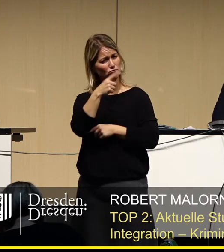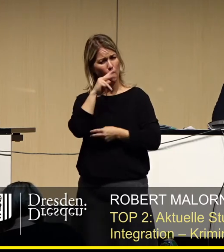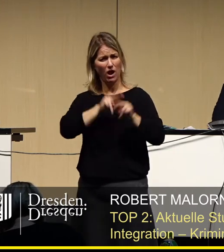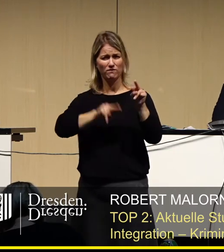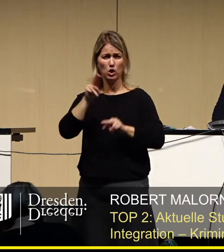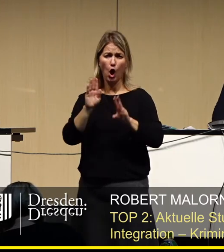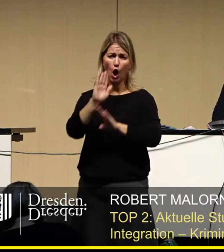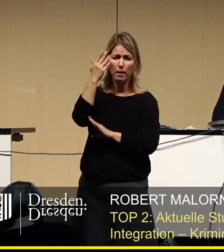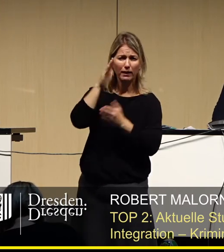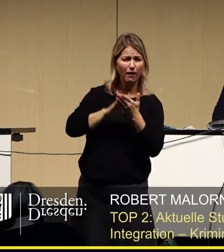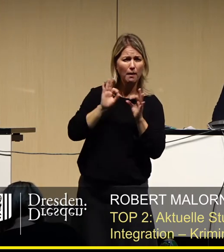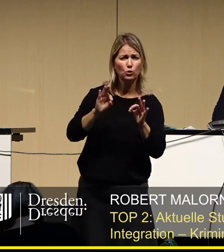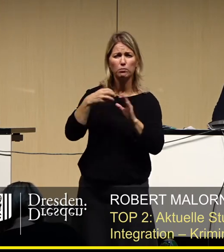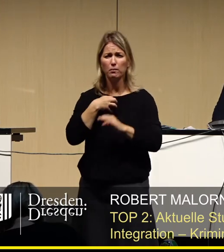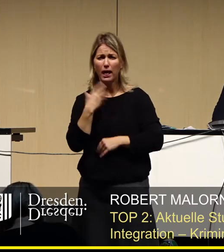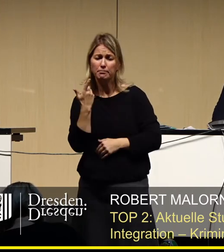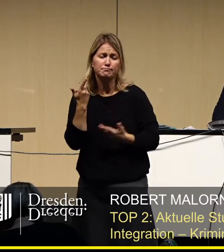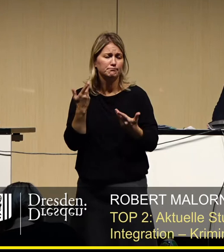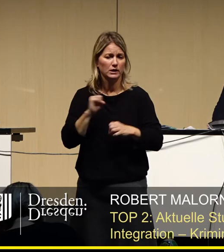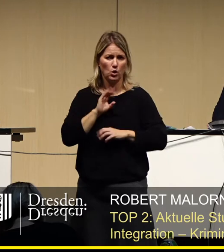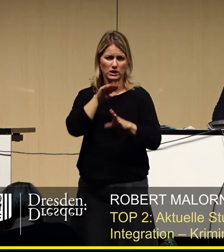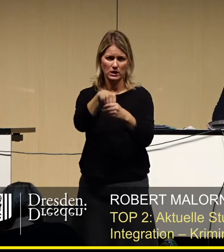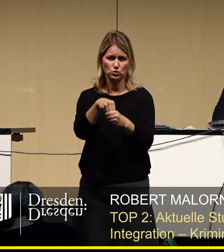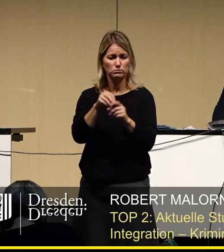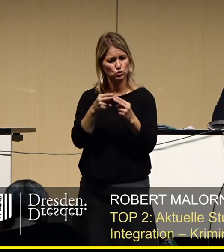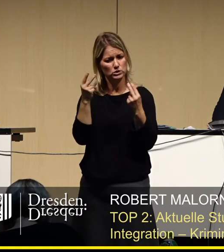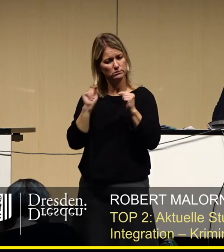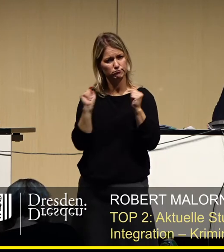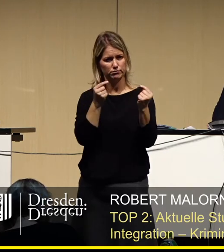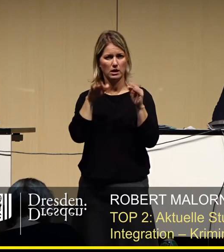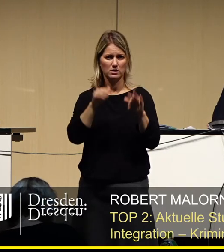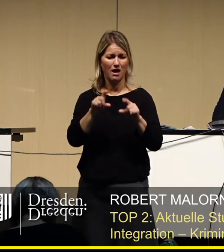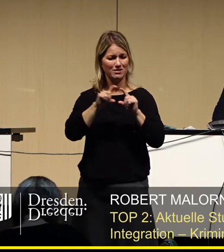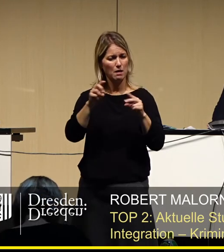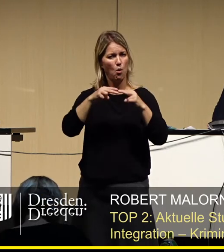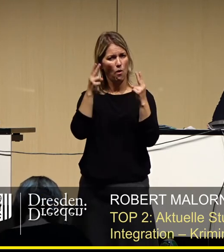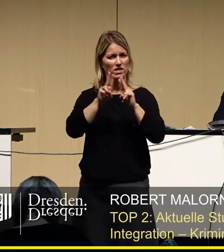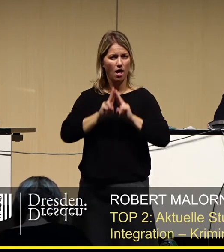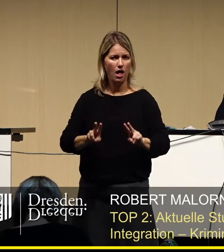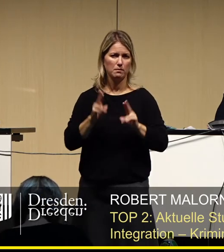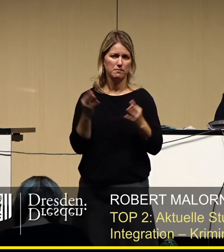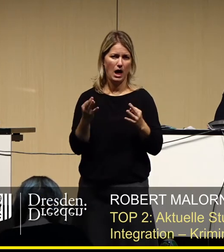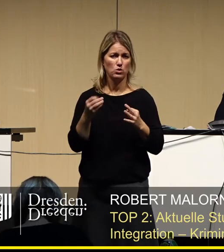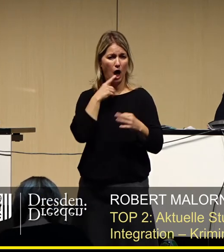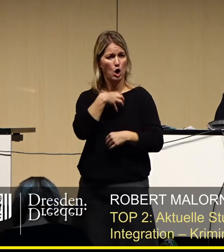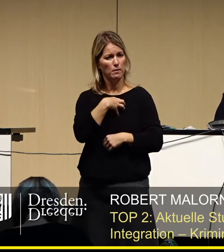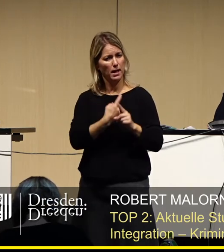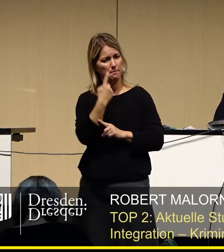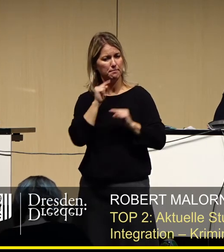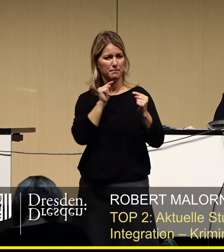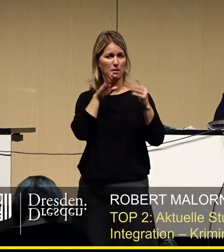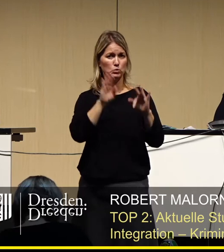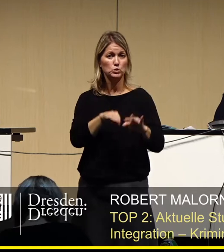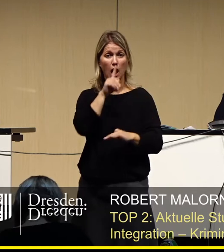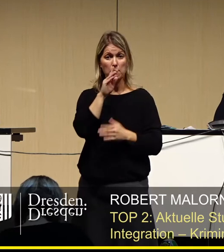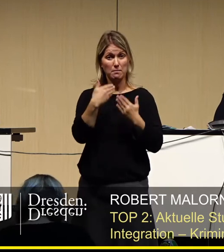Probleme gehören dazu. Wir müssen darüber sprechen. Wir müssen offen und ehrlich darüber sprechen, auch über die Probleme. Aber einseitige Debatten,